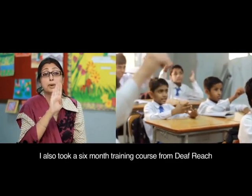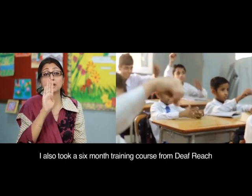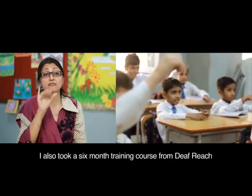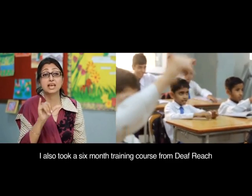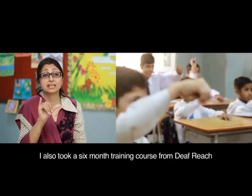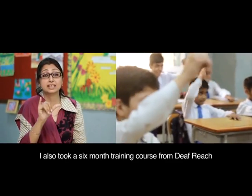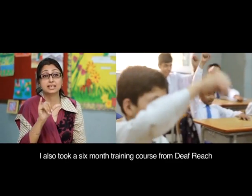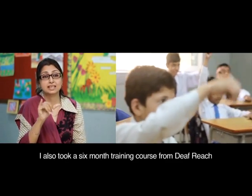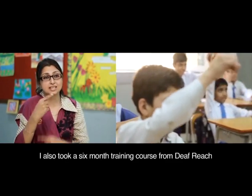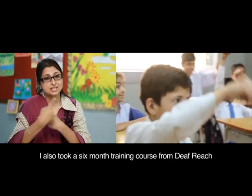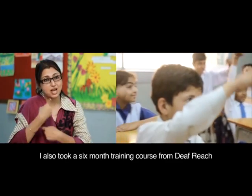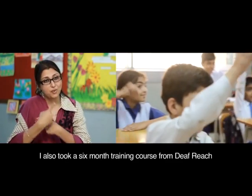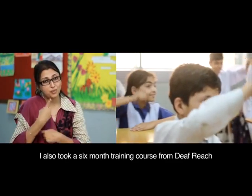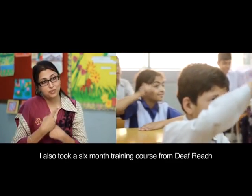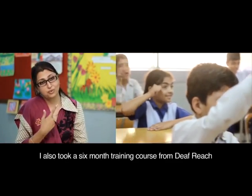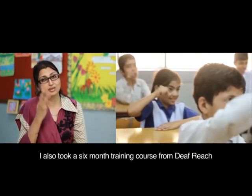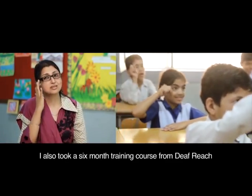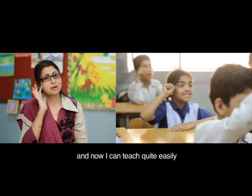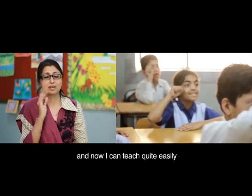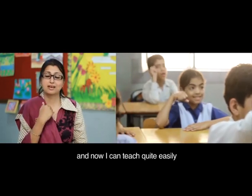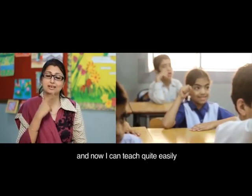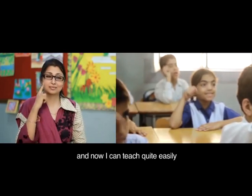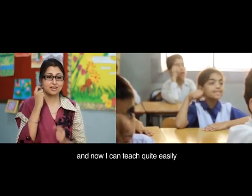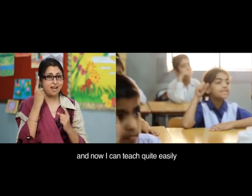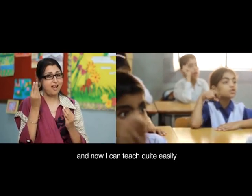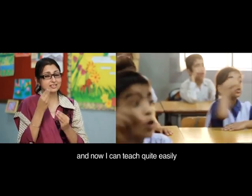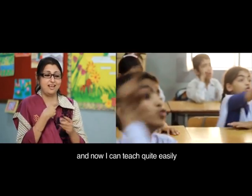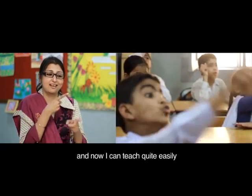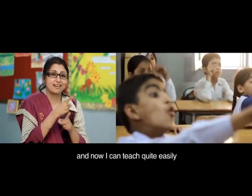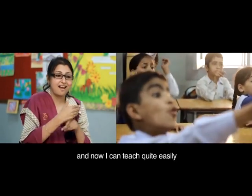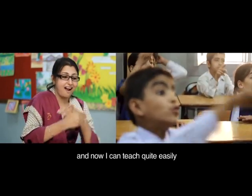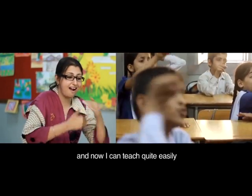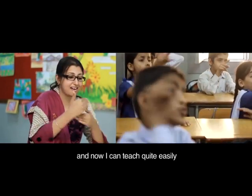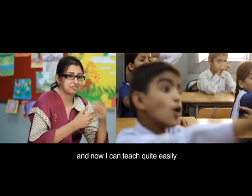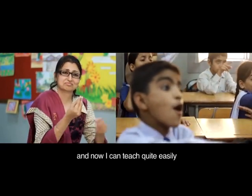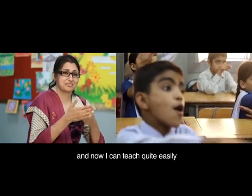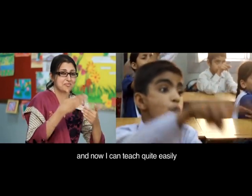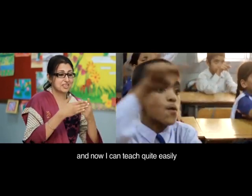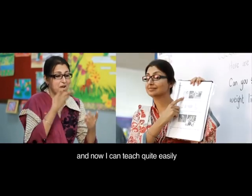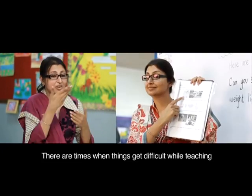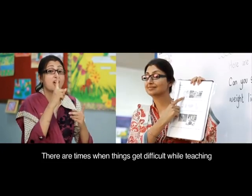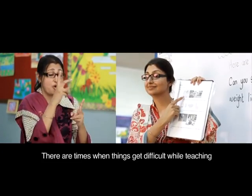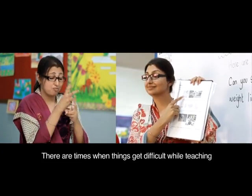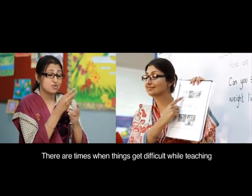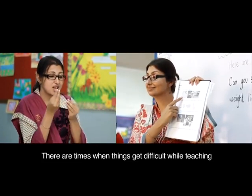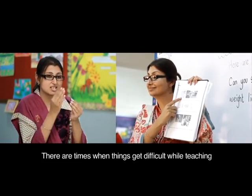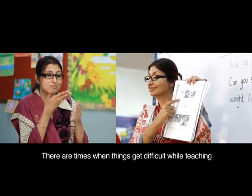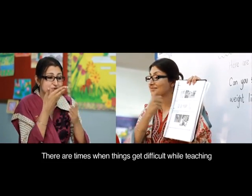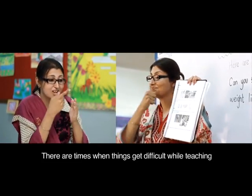मैंने यहाँ से 6 महीने की ट्रेनिंग भी ली और अब आसानी के साथ पढ़ा रही हूँ। कभी कभी मुश्किल होती थी तो बच्चों